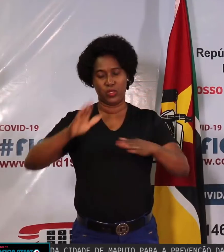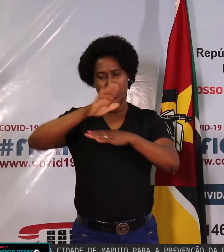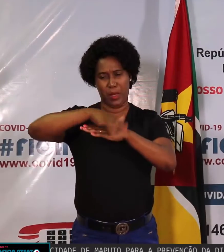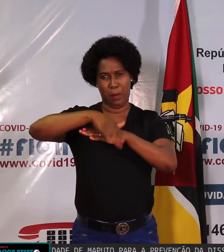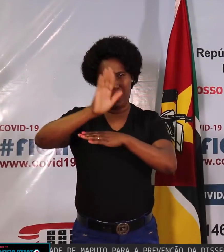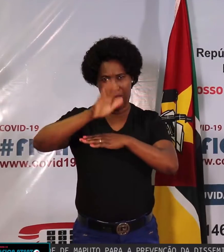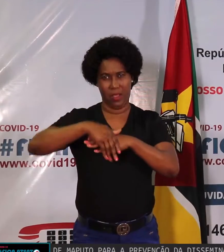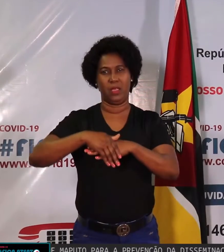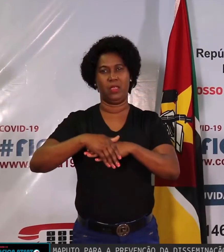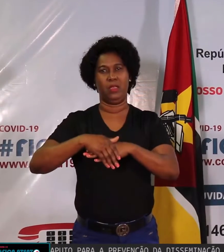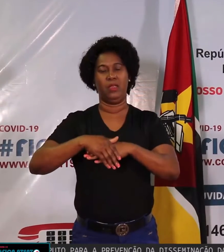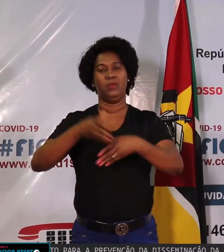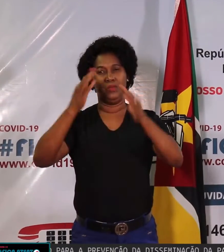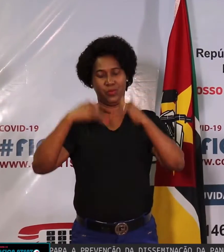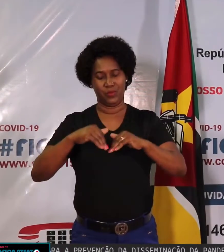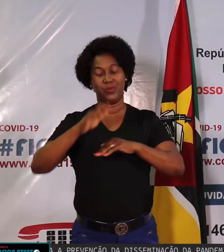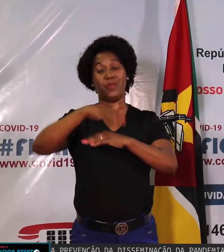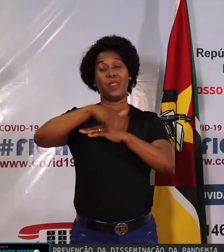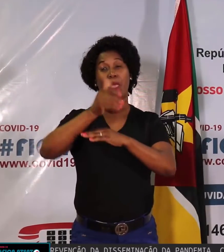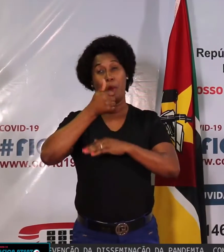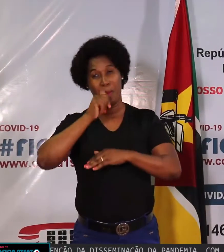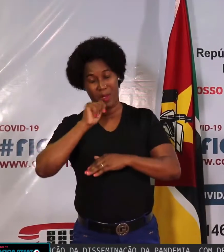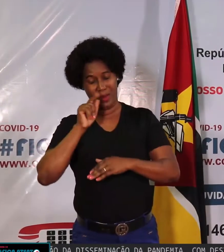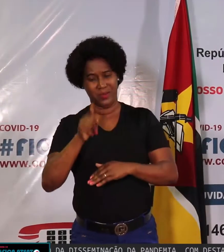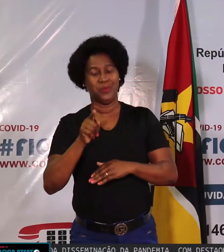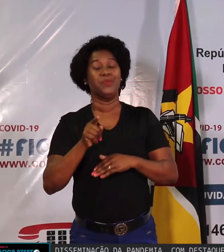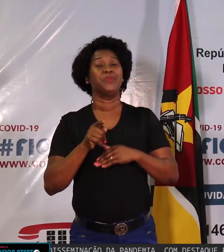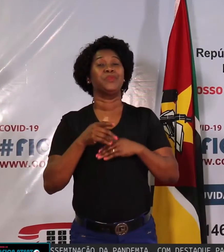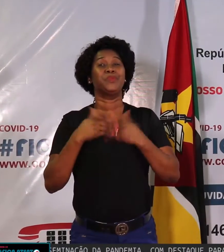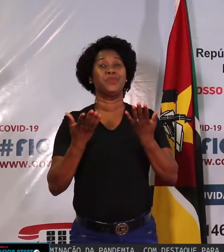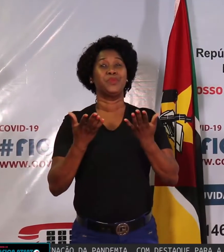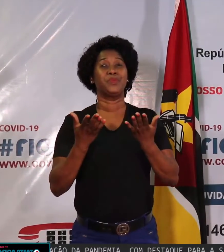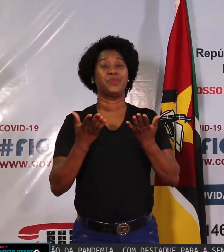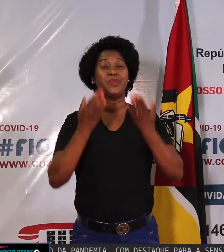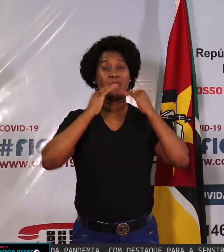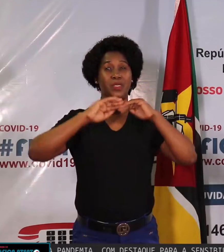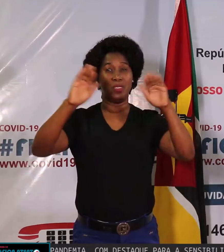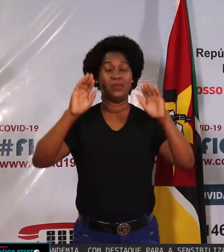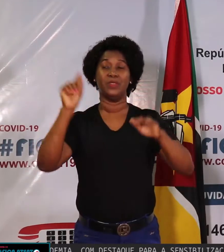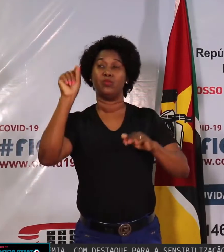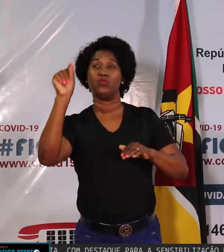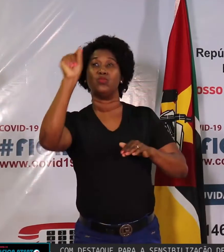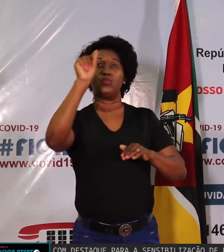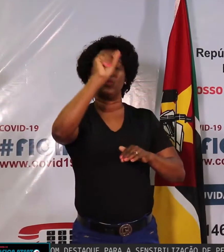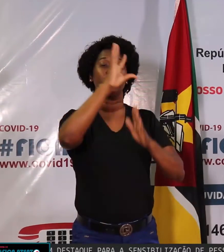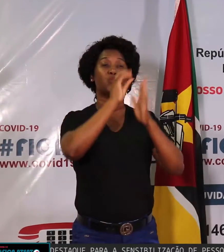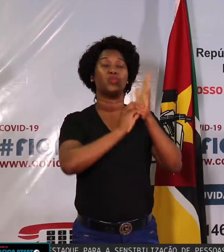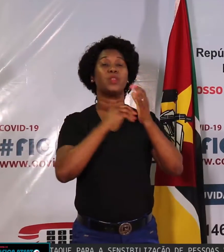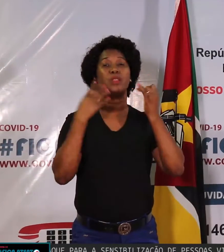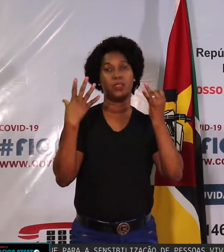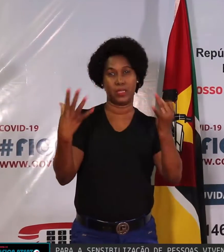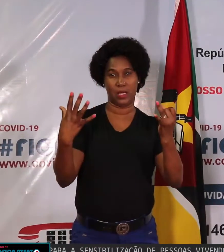barracas e bares a nível dos 7 distritos